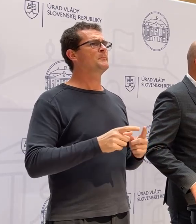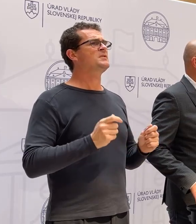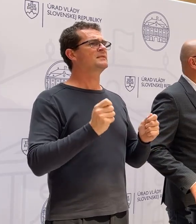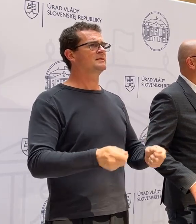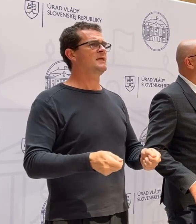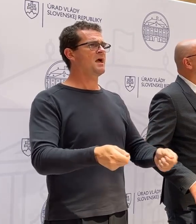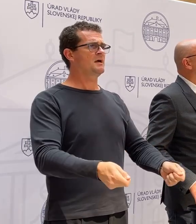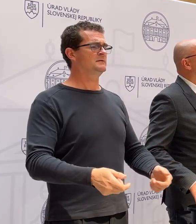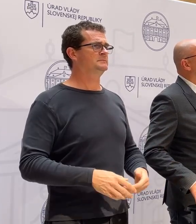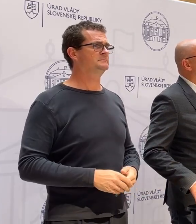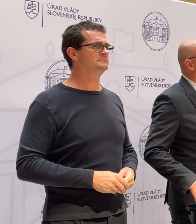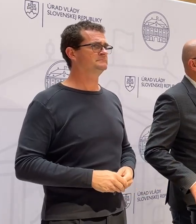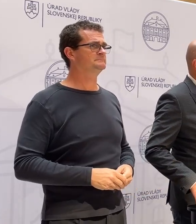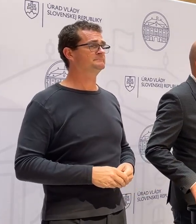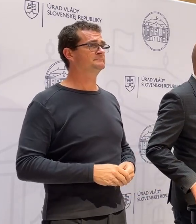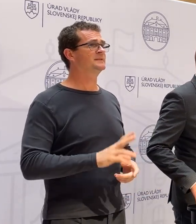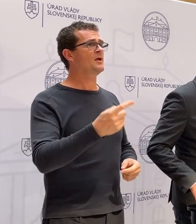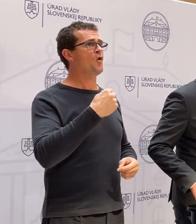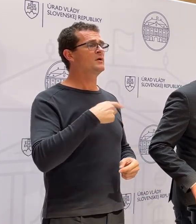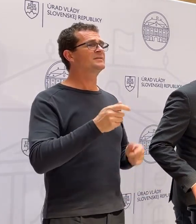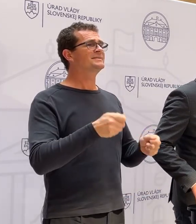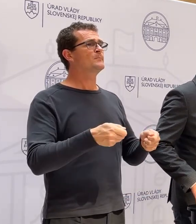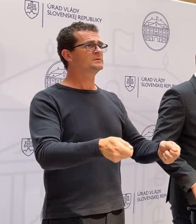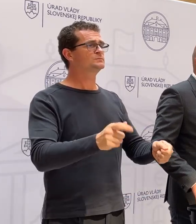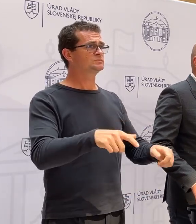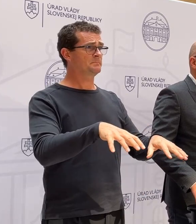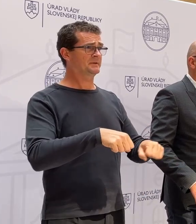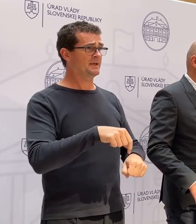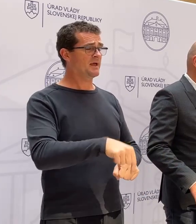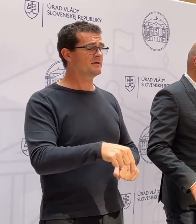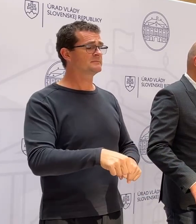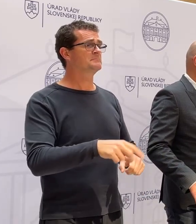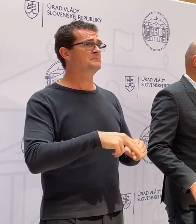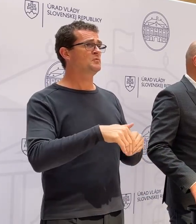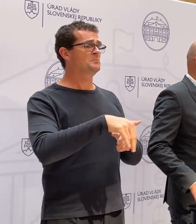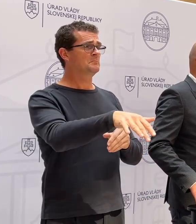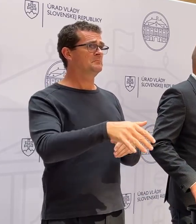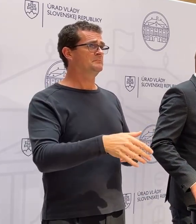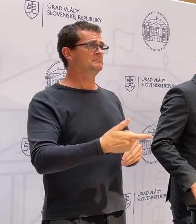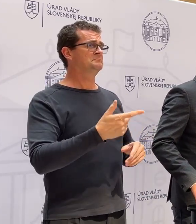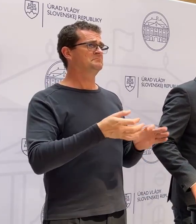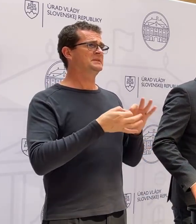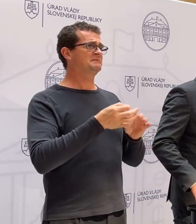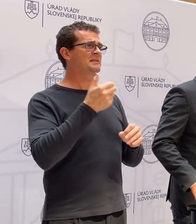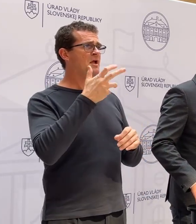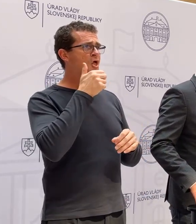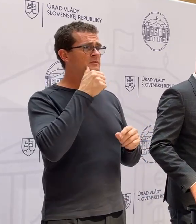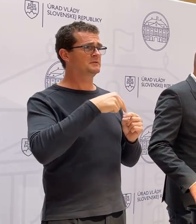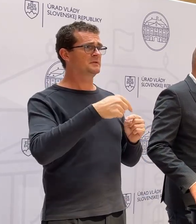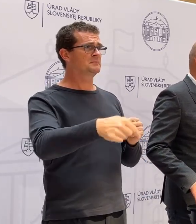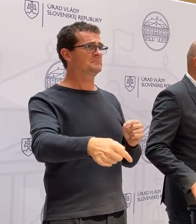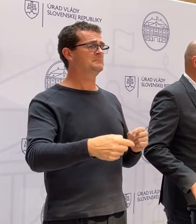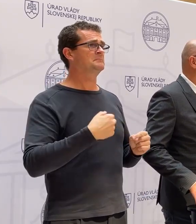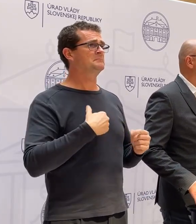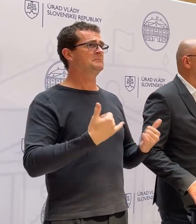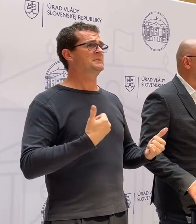podateľne. Ona musí, nie mňa, ona musí tú demisiu prijať. Áno. A predpokladám, že to jej potrvá niekoľko dní. Ja nie som s